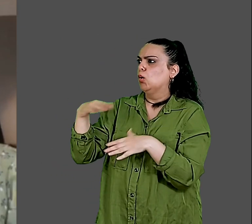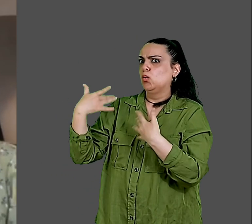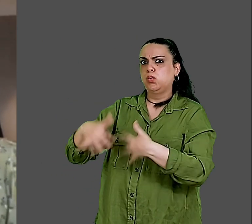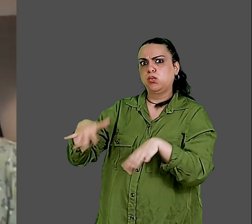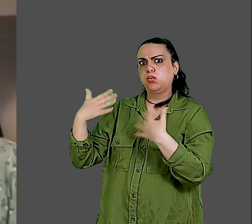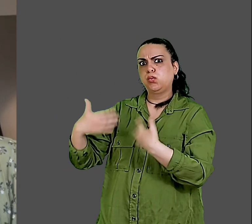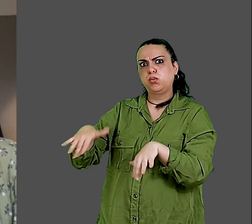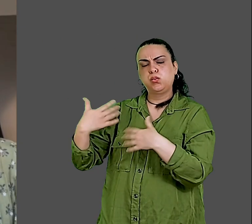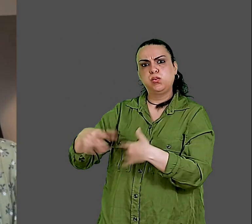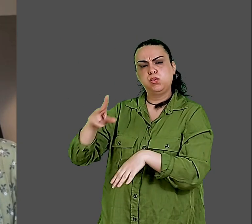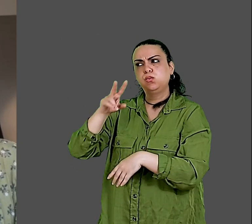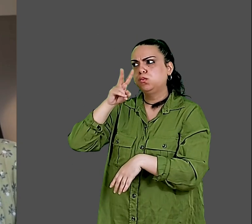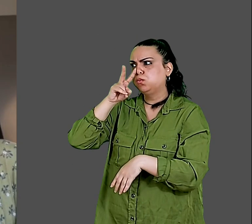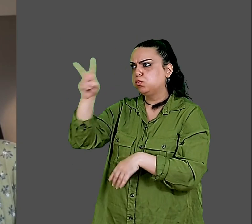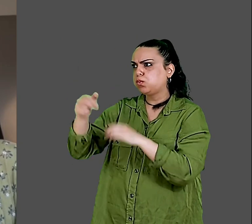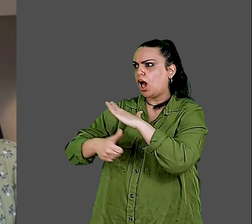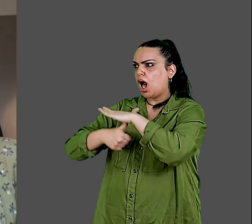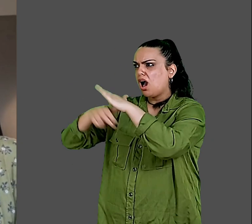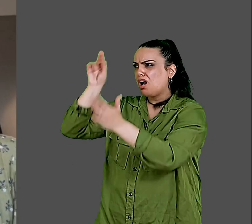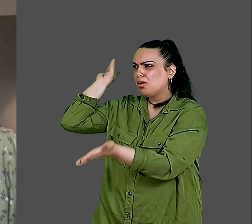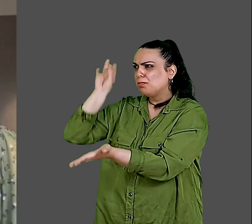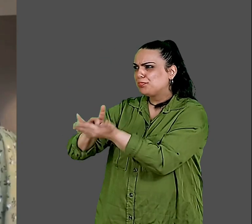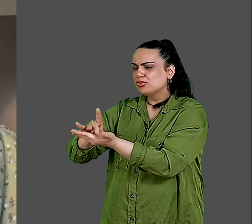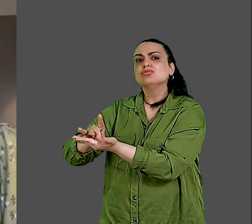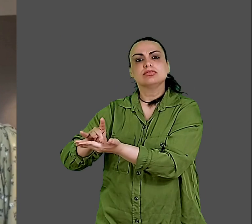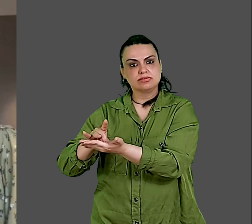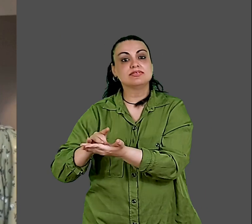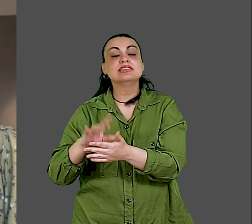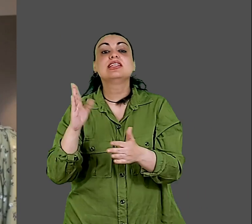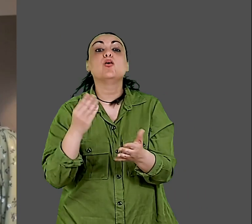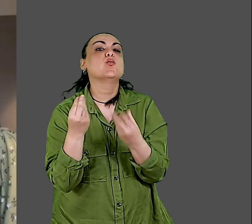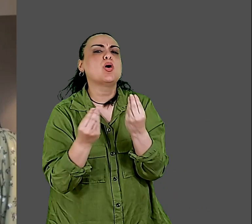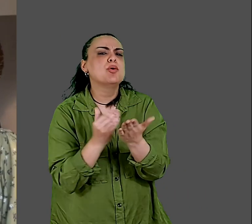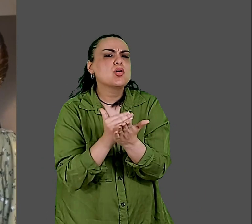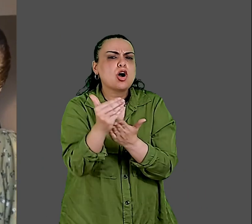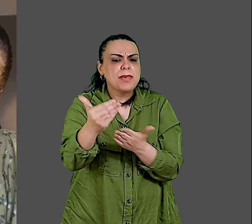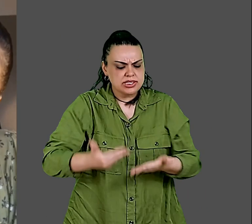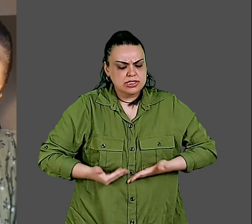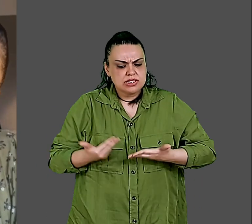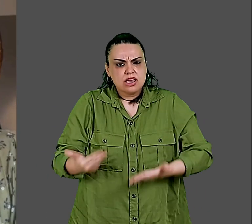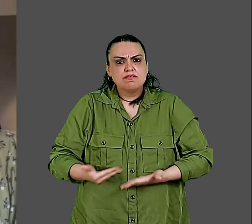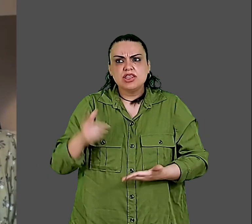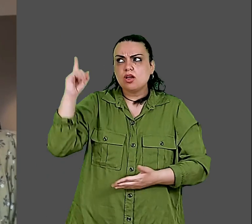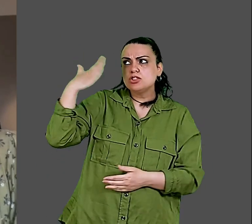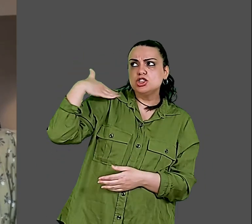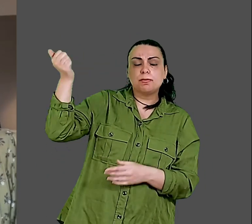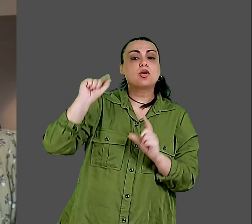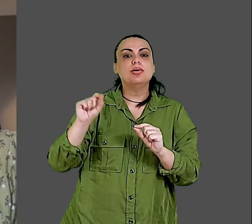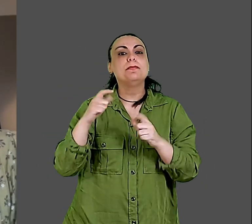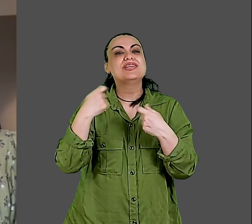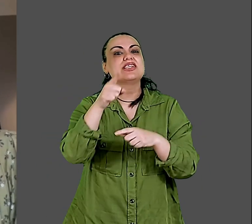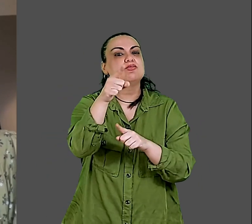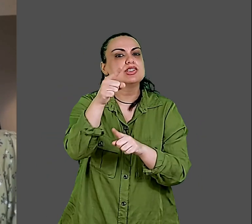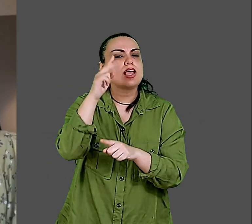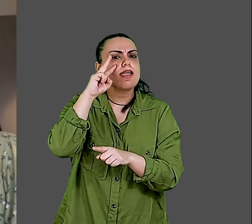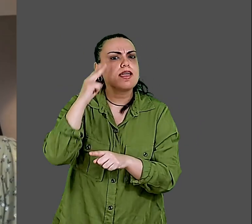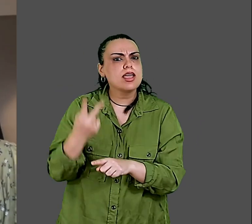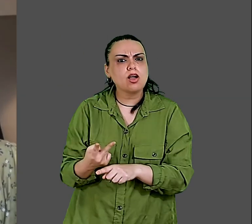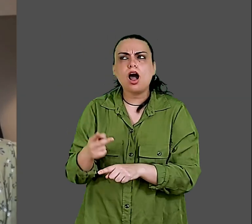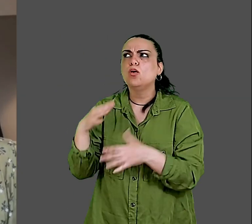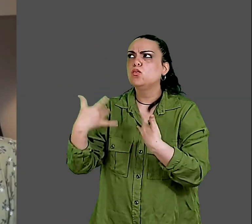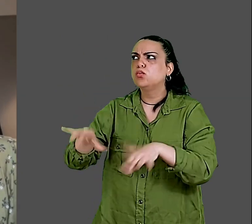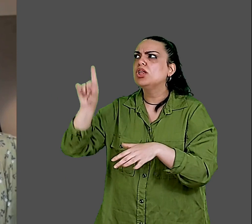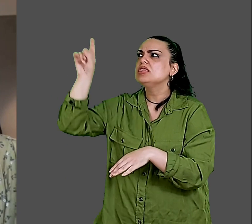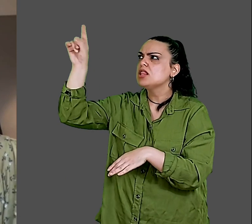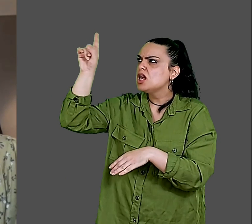ele. Então, nesse primeiro tópico, como é que se inicia uma chamada? Reconhecendo a autoridade de quem me